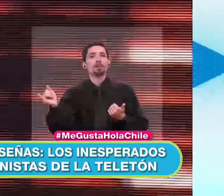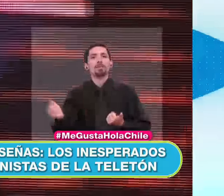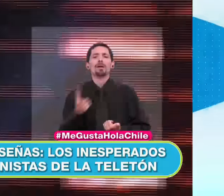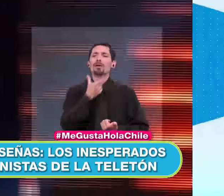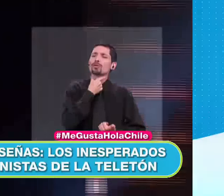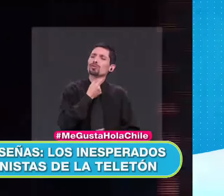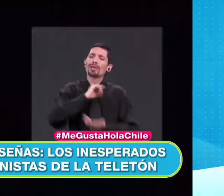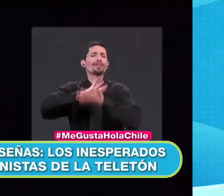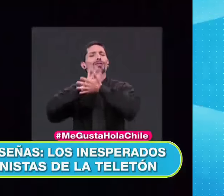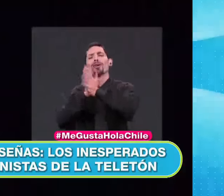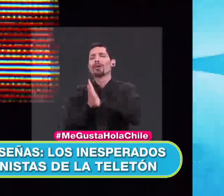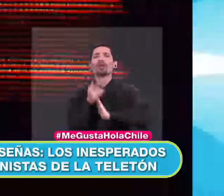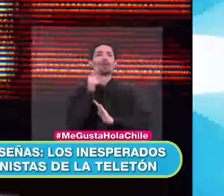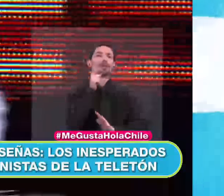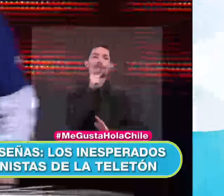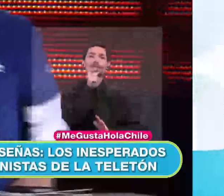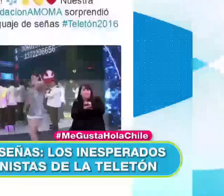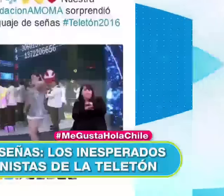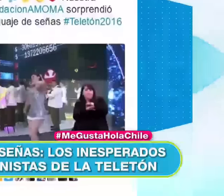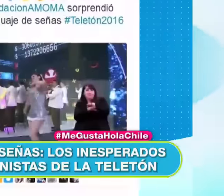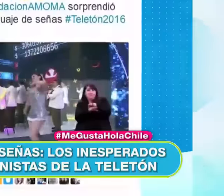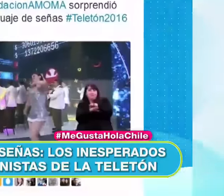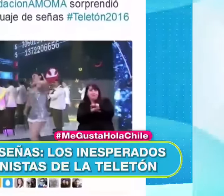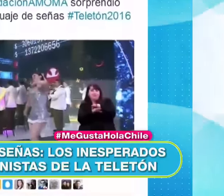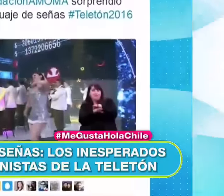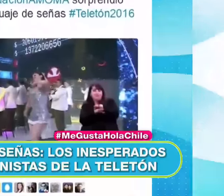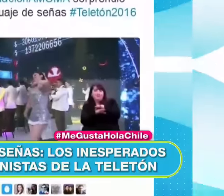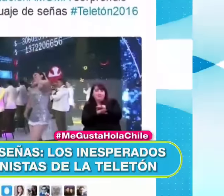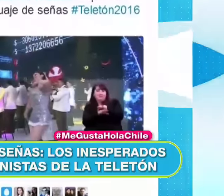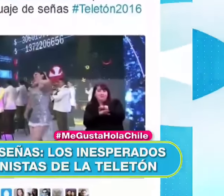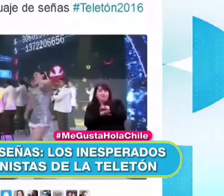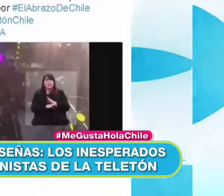en TV abierta e incluso en redes sociales.